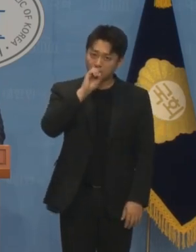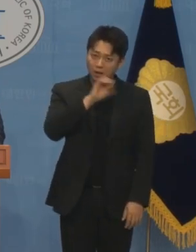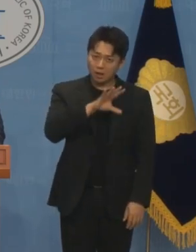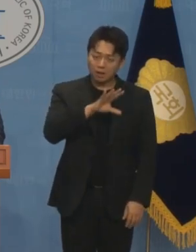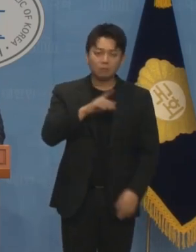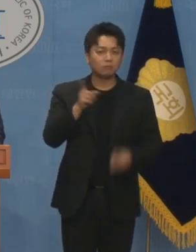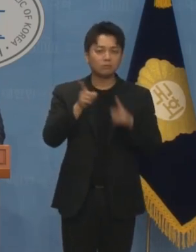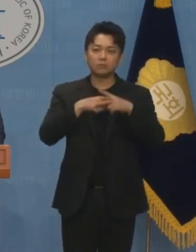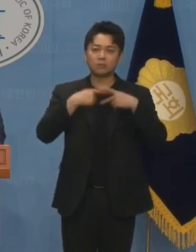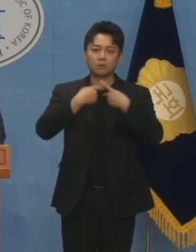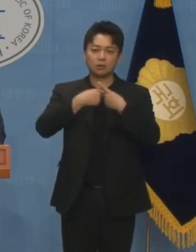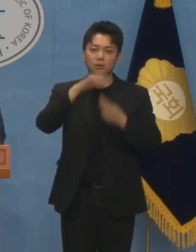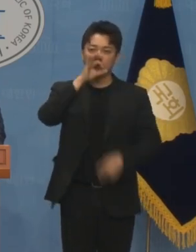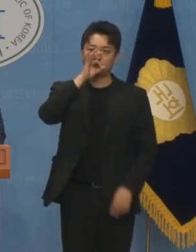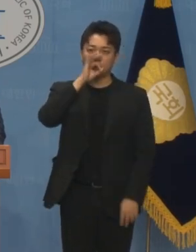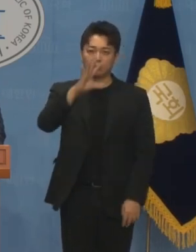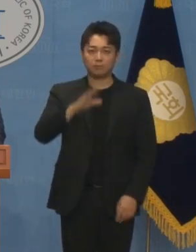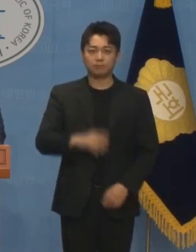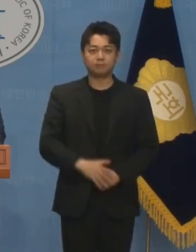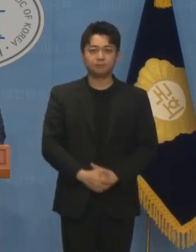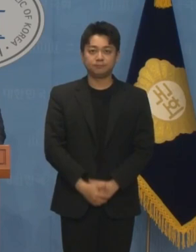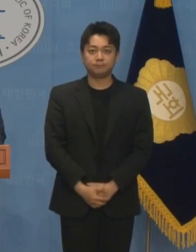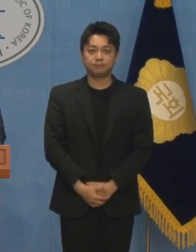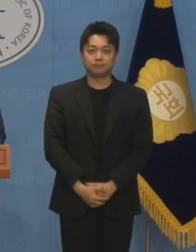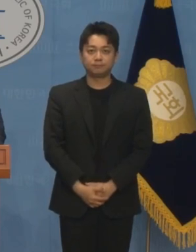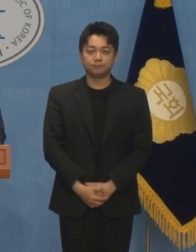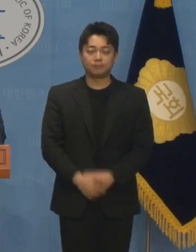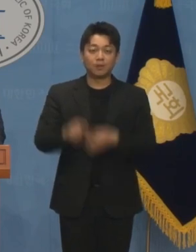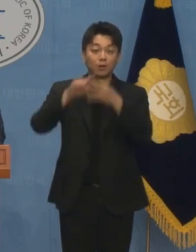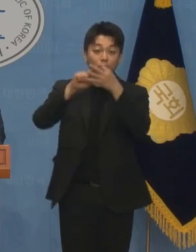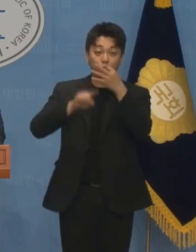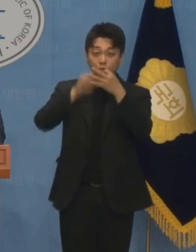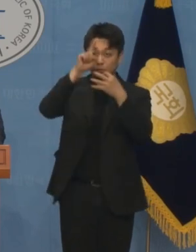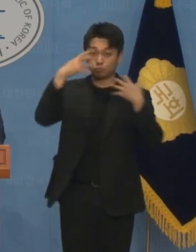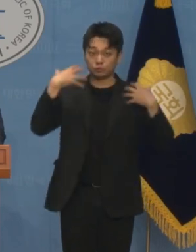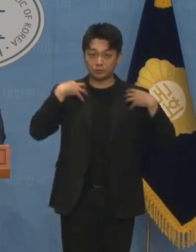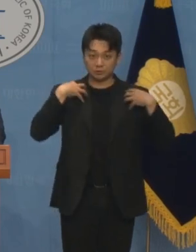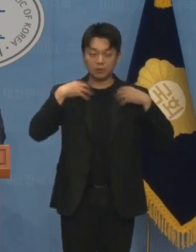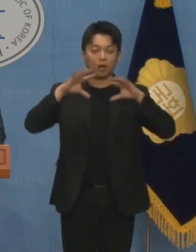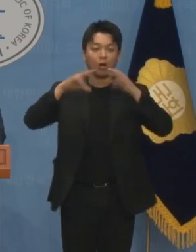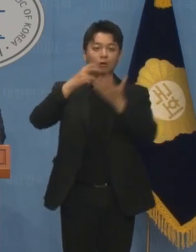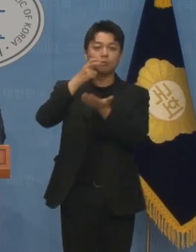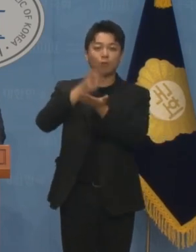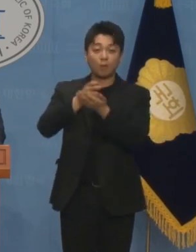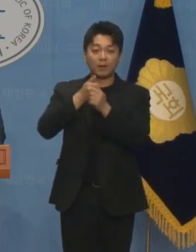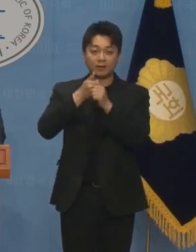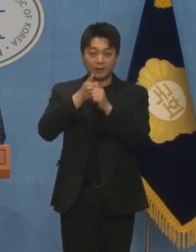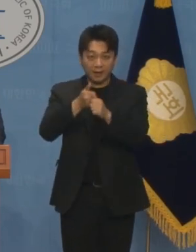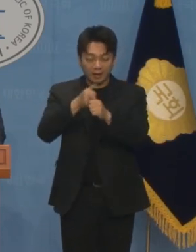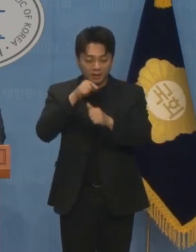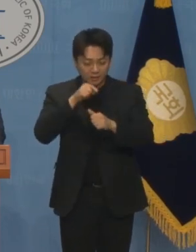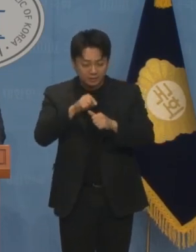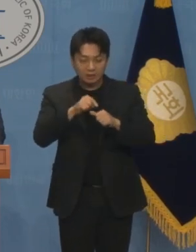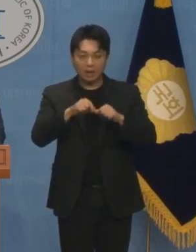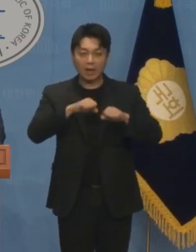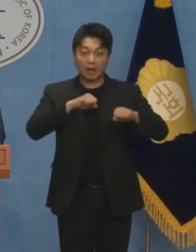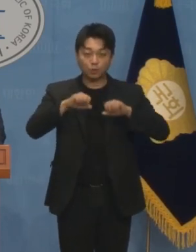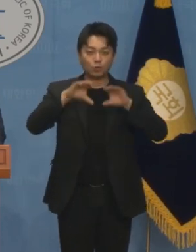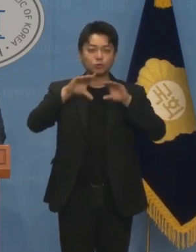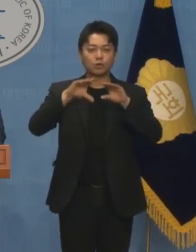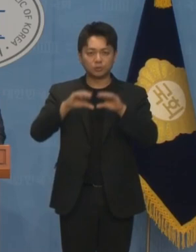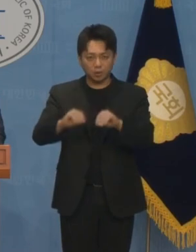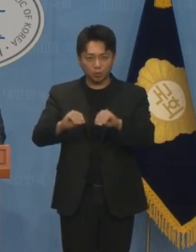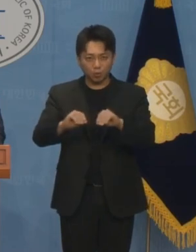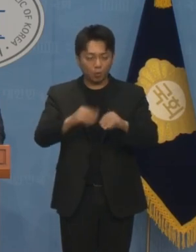처사입니다. 윤석열 정부는 현행법에 따라 대북전단 살포를 제지하고 한반도 긴장을